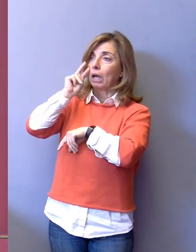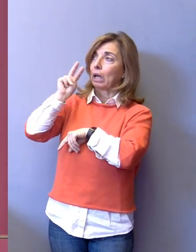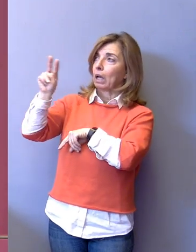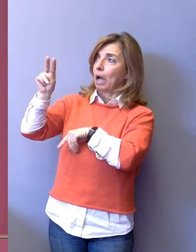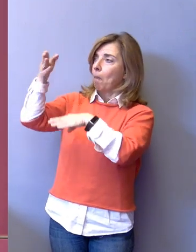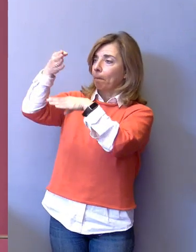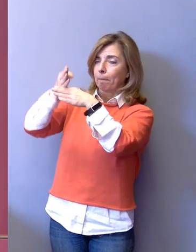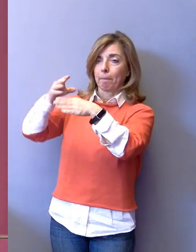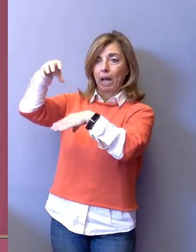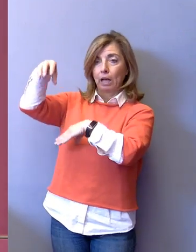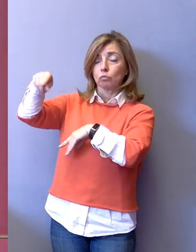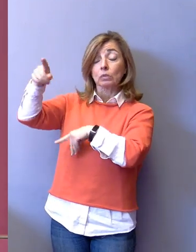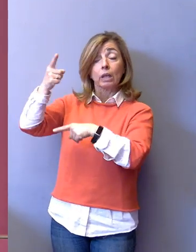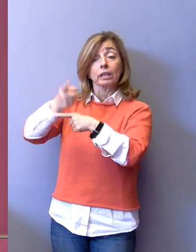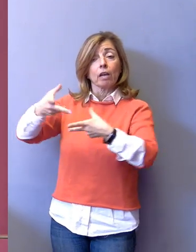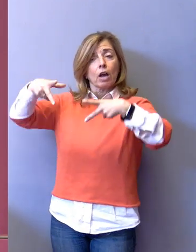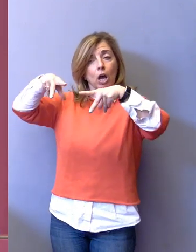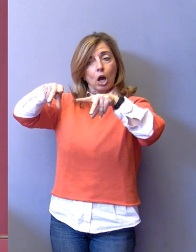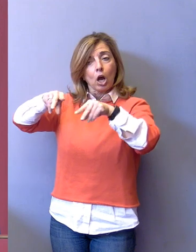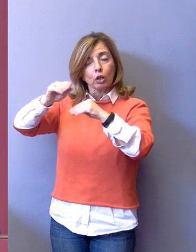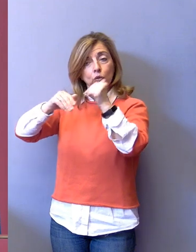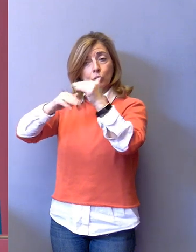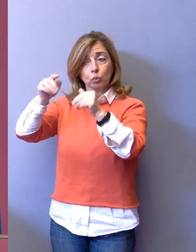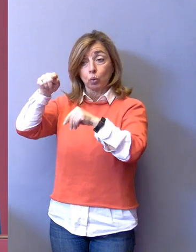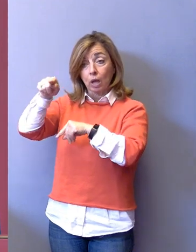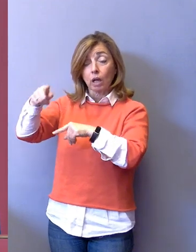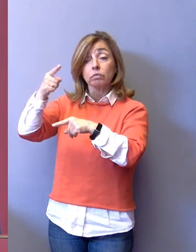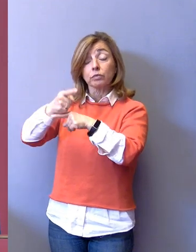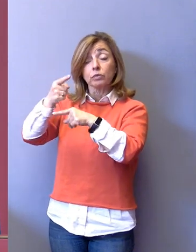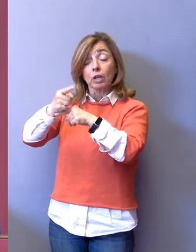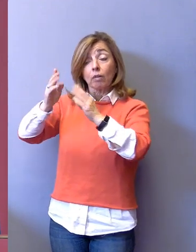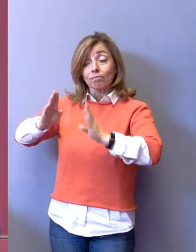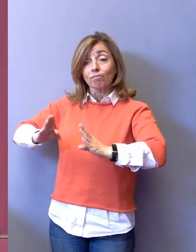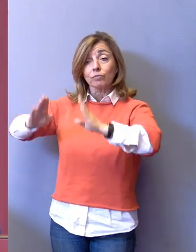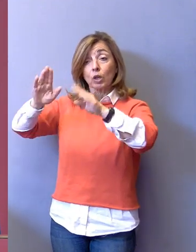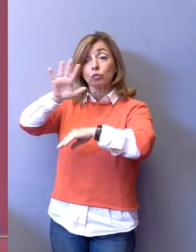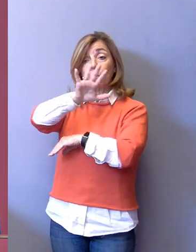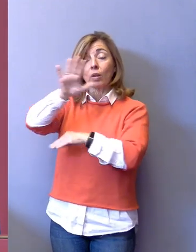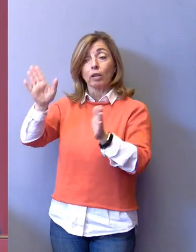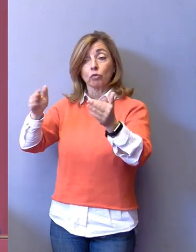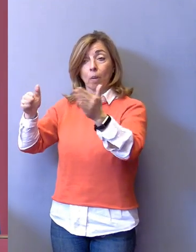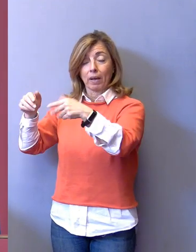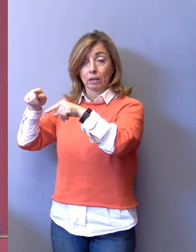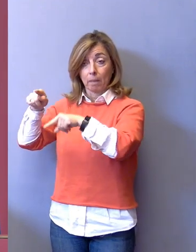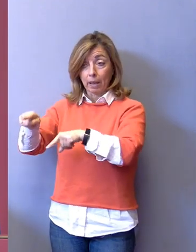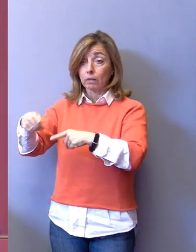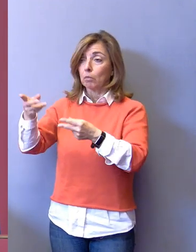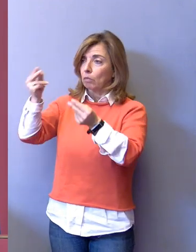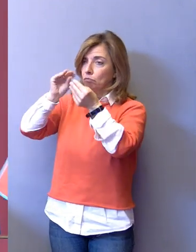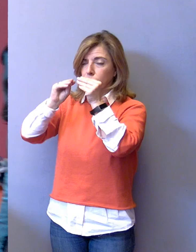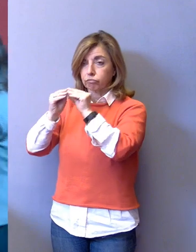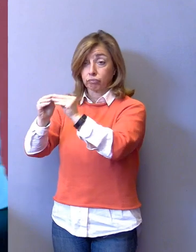completamente ristrutturata lì si tratta di 55 appartamenti sarà un restale importantissimo sia interno esterno